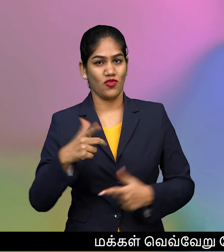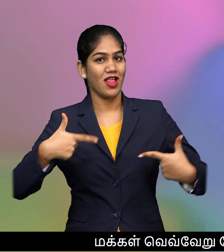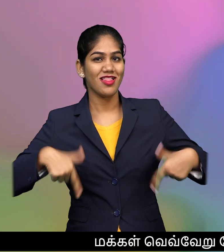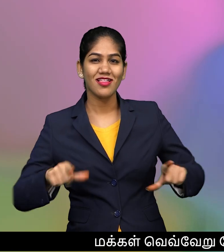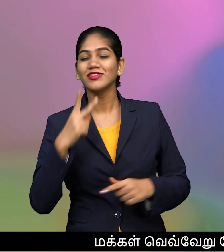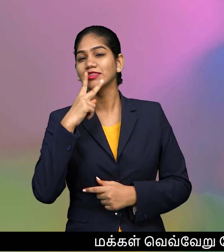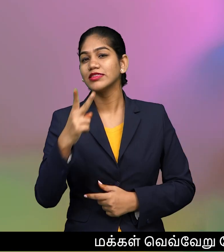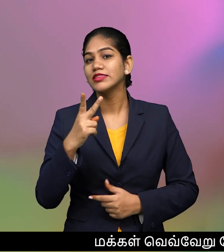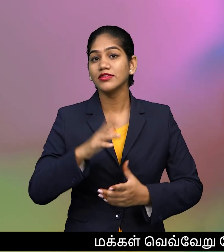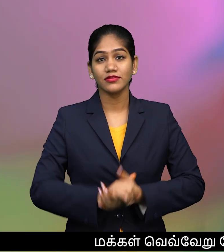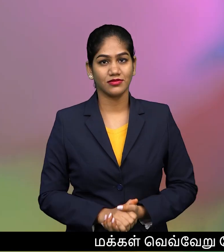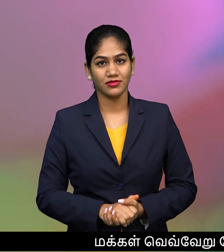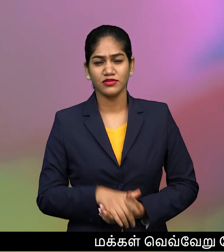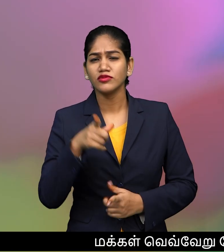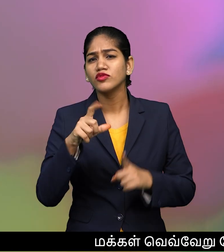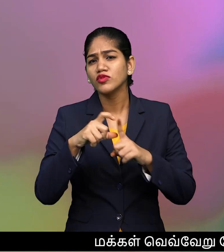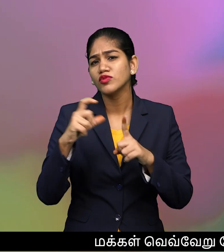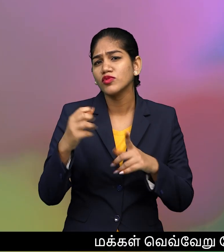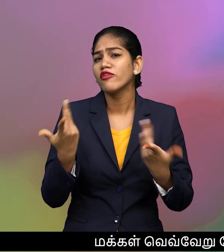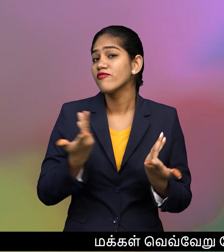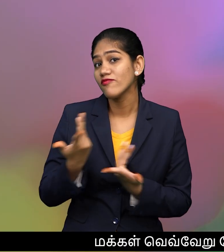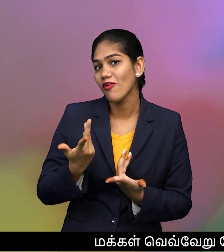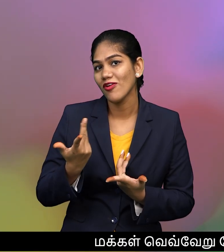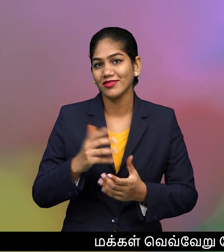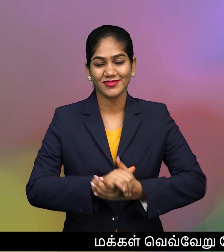மக்கள் வெவ்வேறு வேலைகளில் ஈடுபட்டுள்ளனர்.